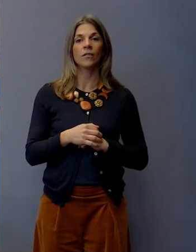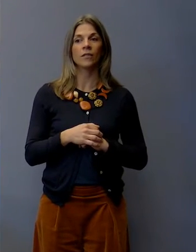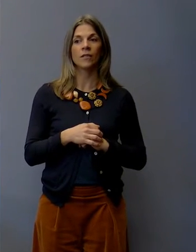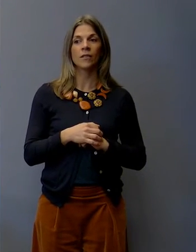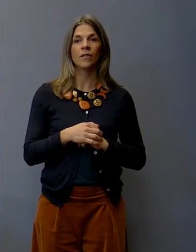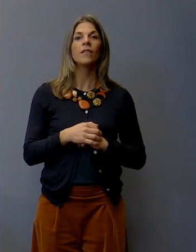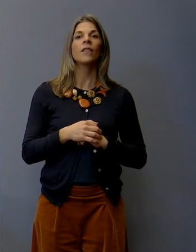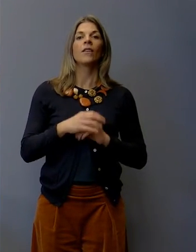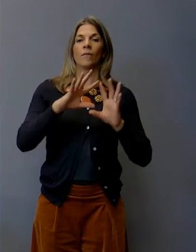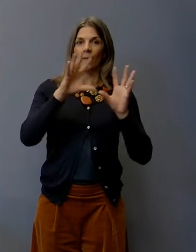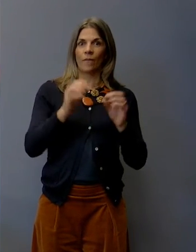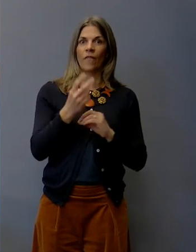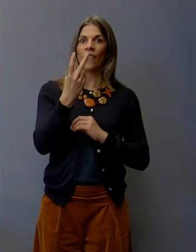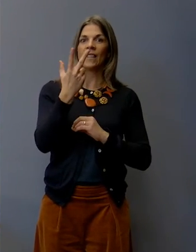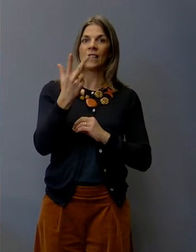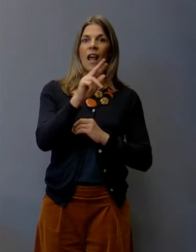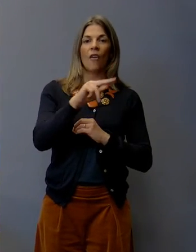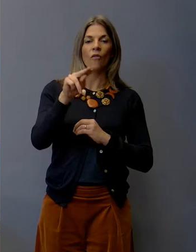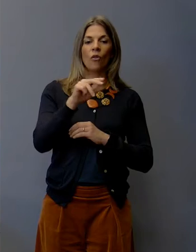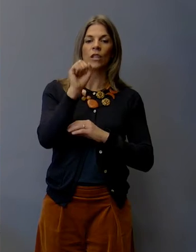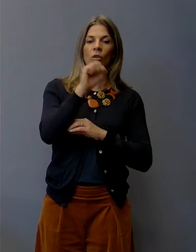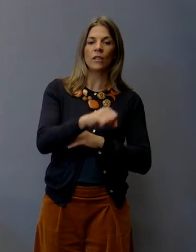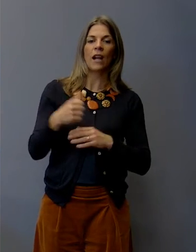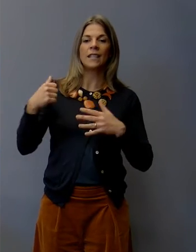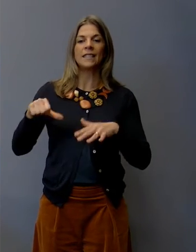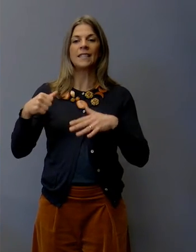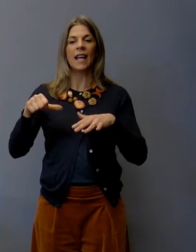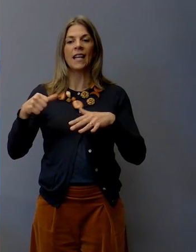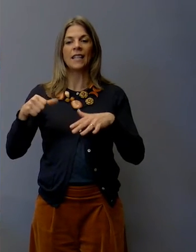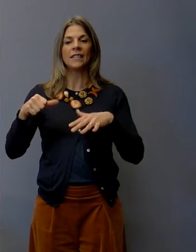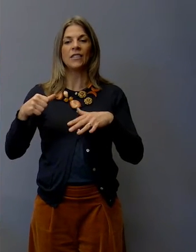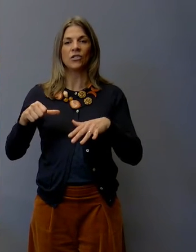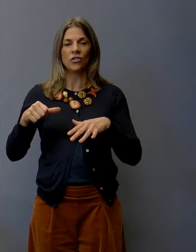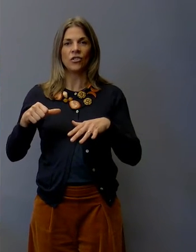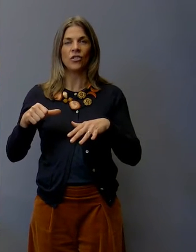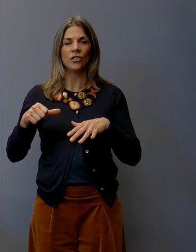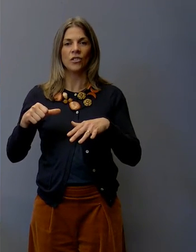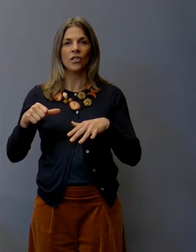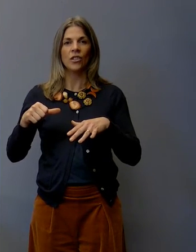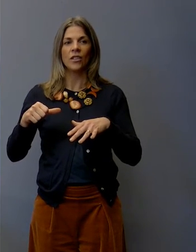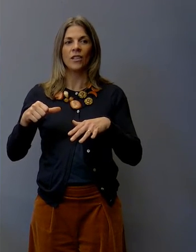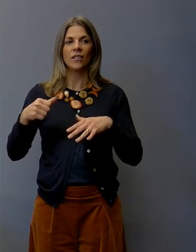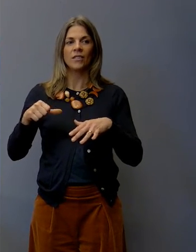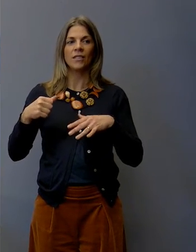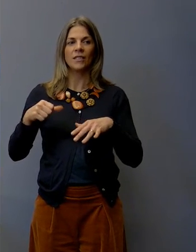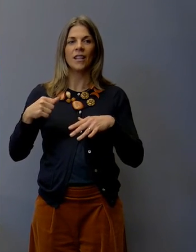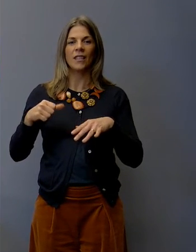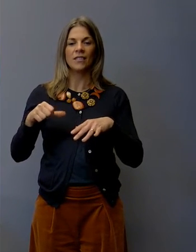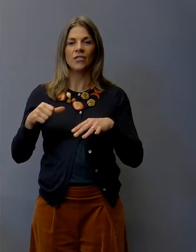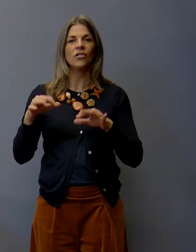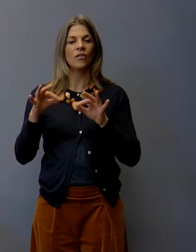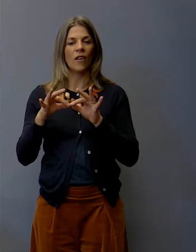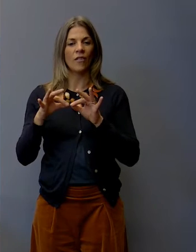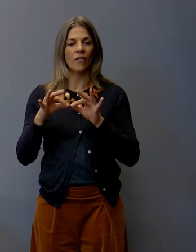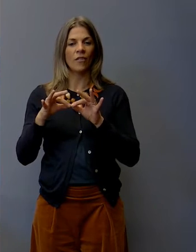23 voti contrari 16 favorevoli si sia assolutamente sì consigliera grazie 20